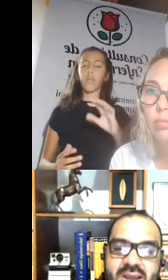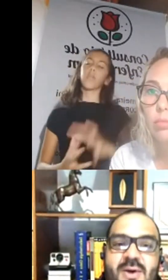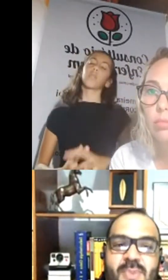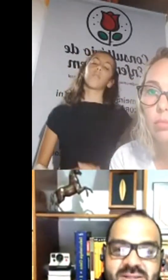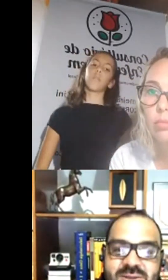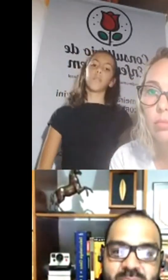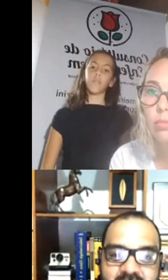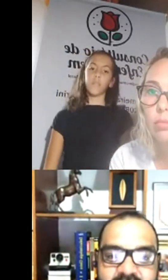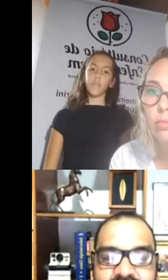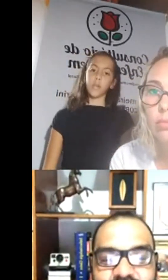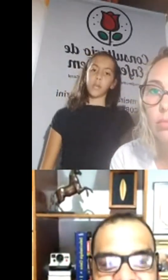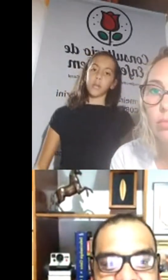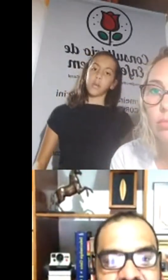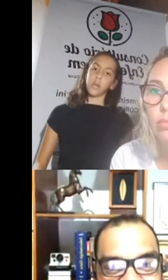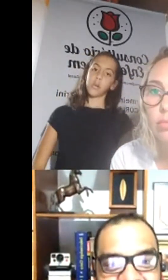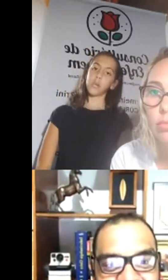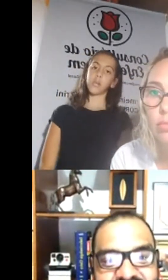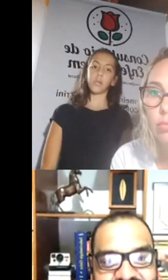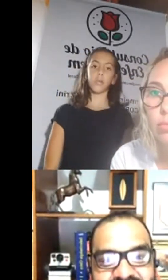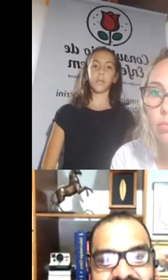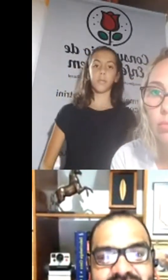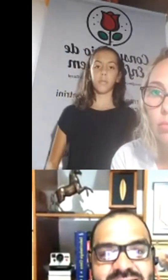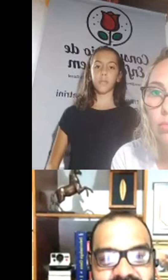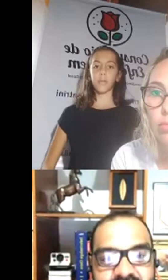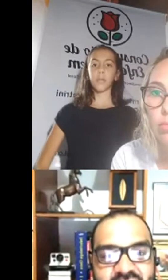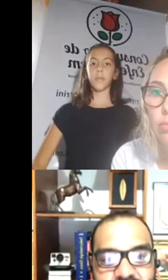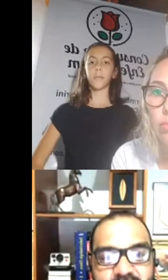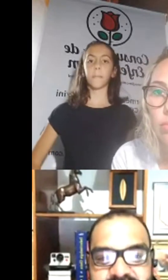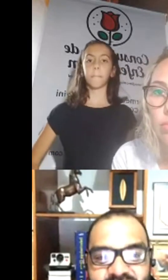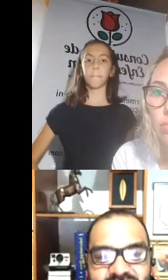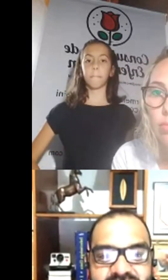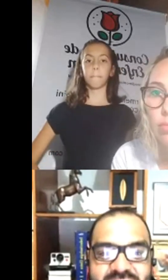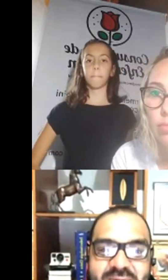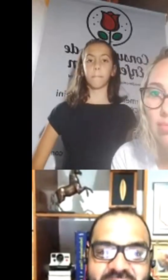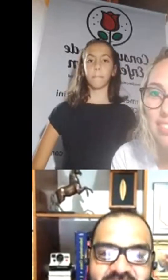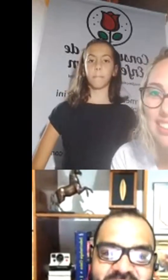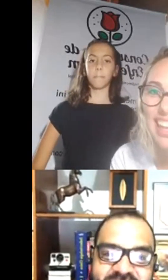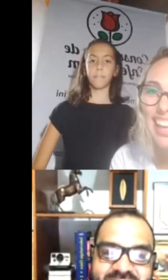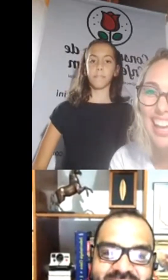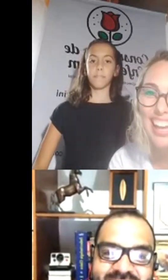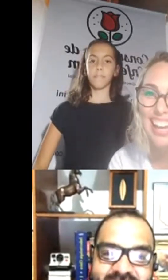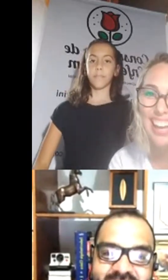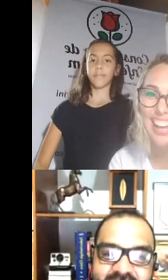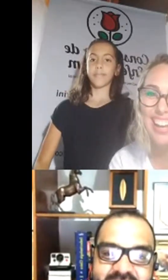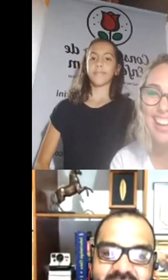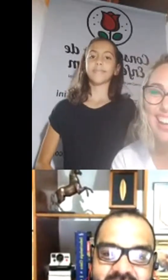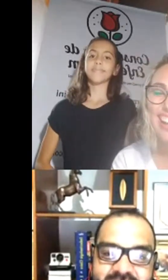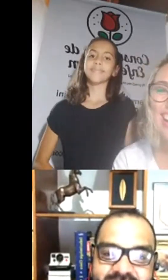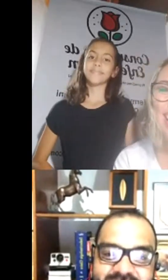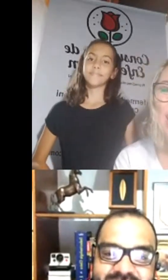do Maranhão participando aí da nossa live, viu, Jana? Você tá famosa, viu, Jana?